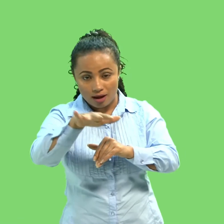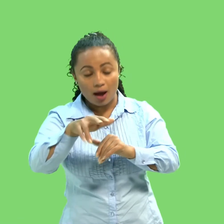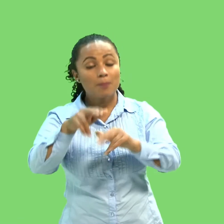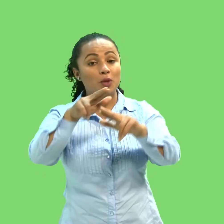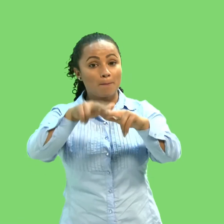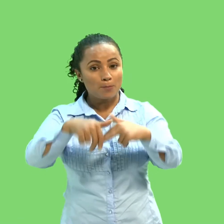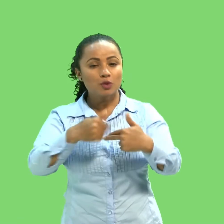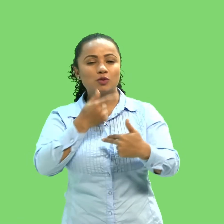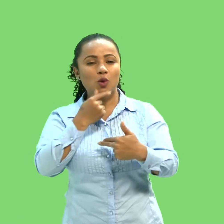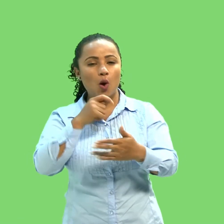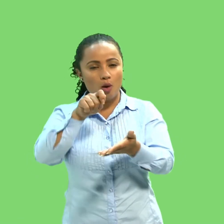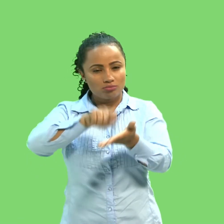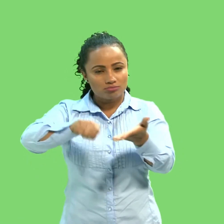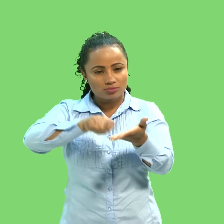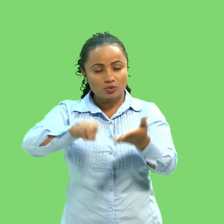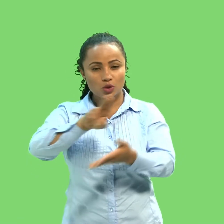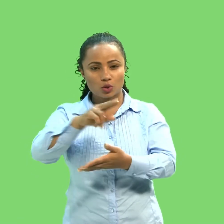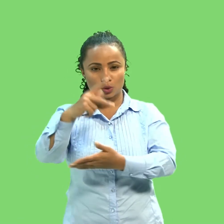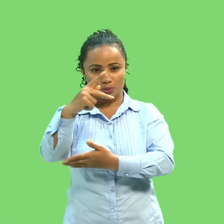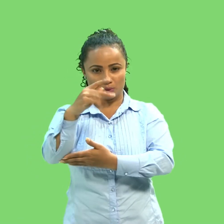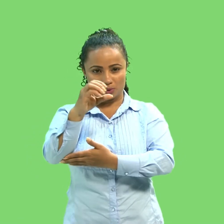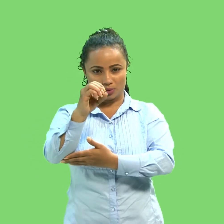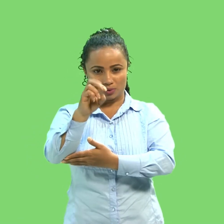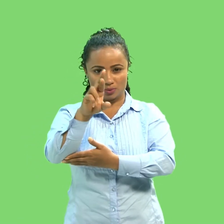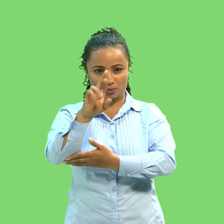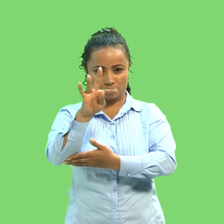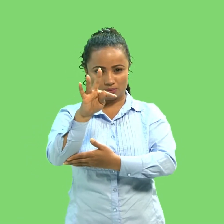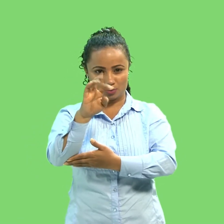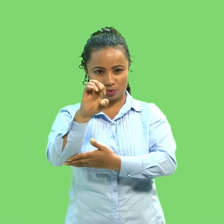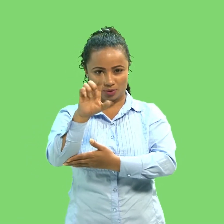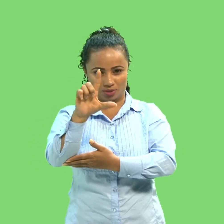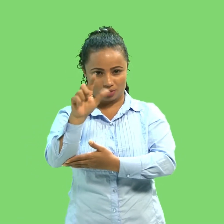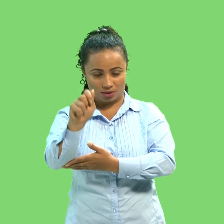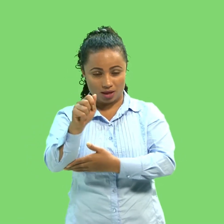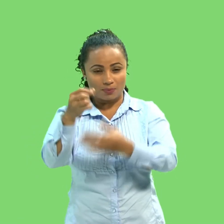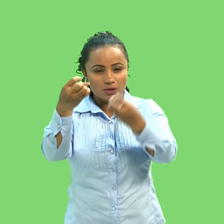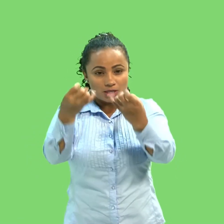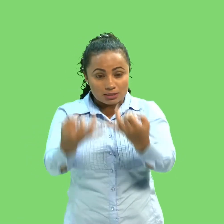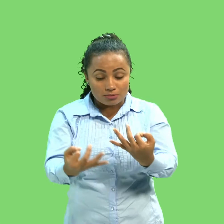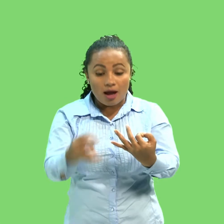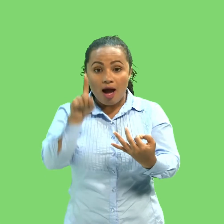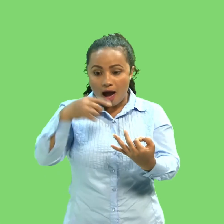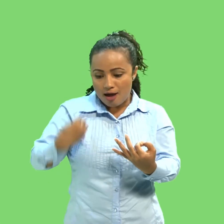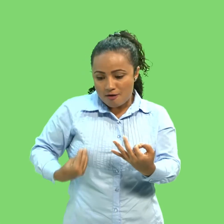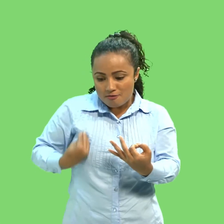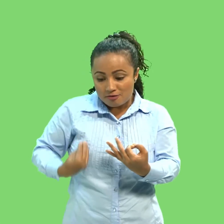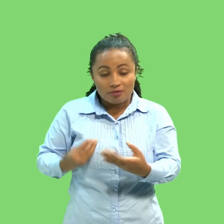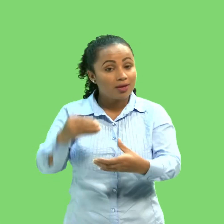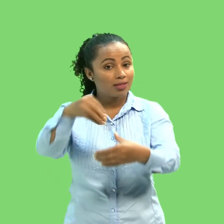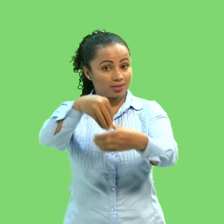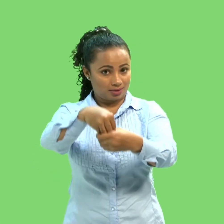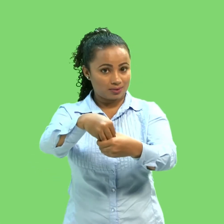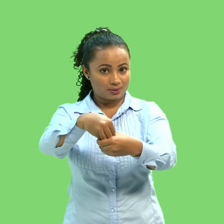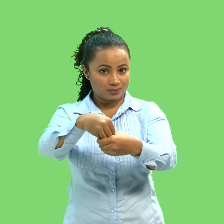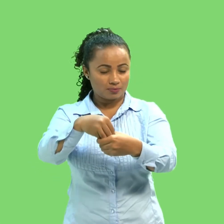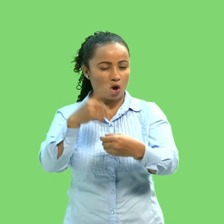Portela, 1993, nomeia de esfera de coabitação, conforme veremos no próximo slide.